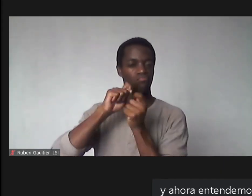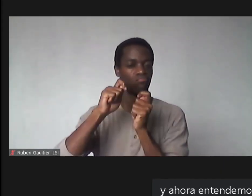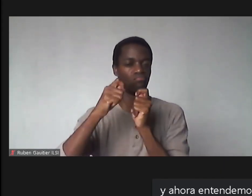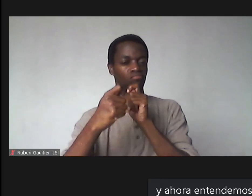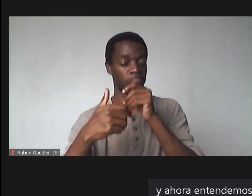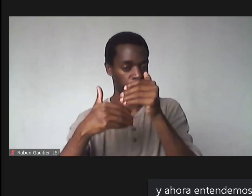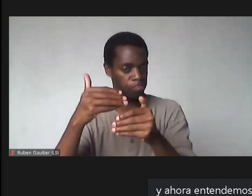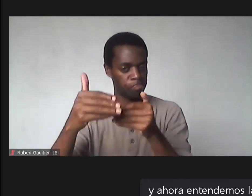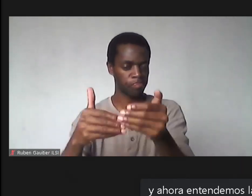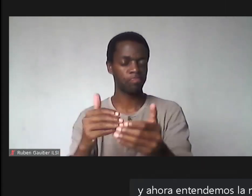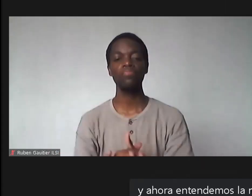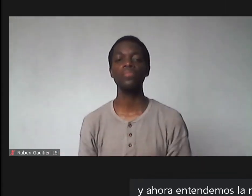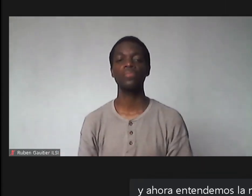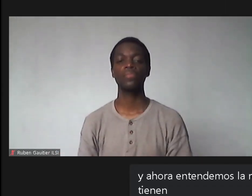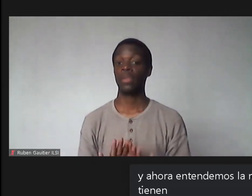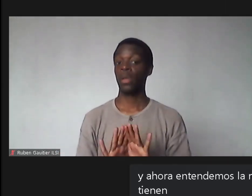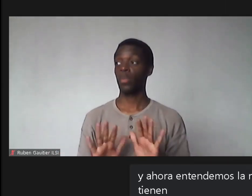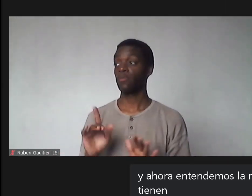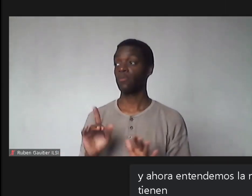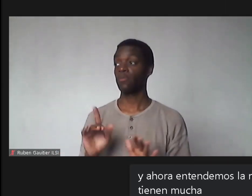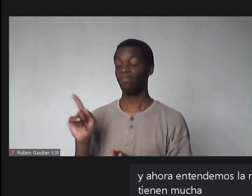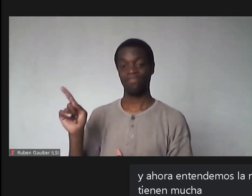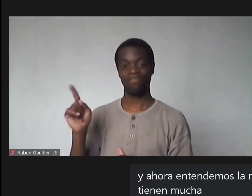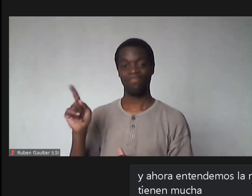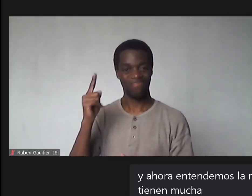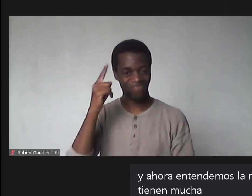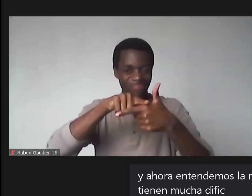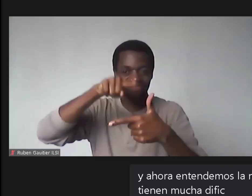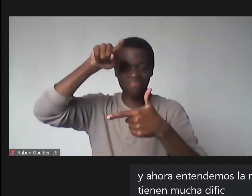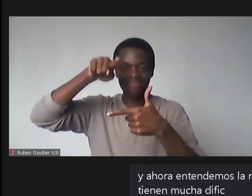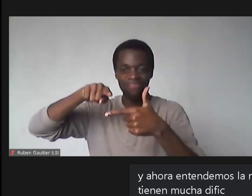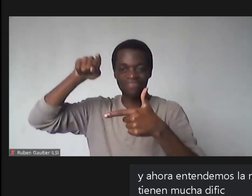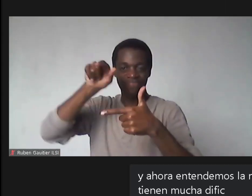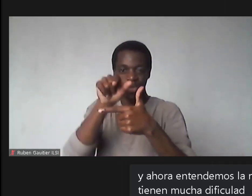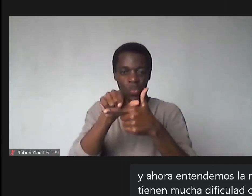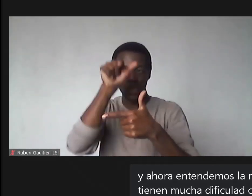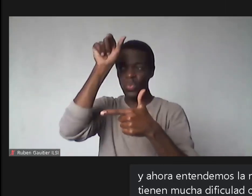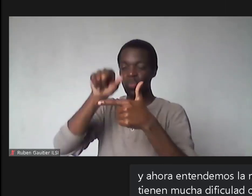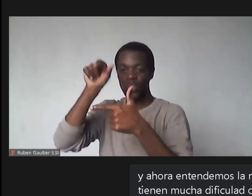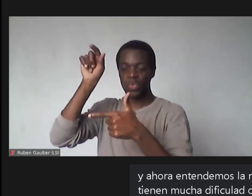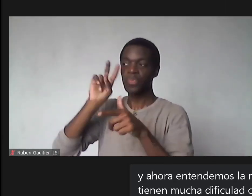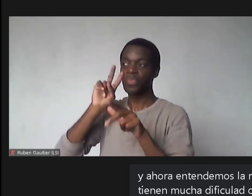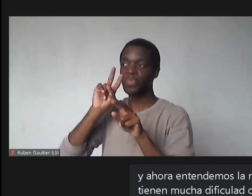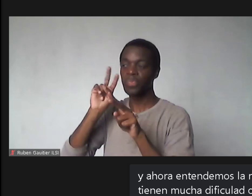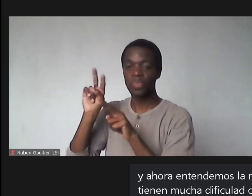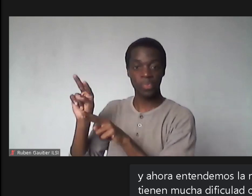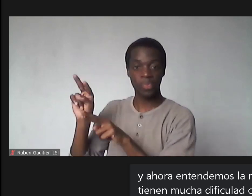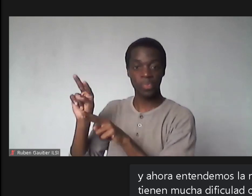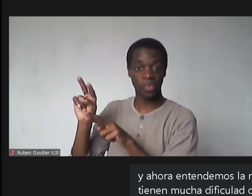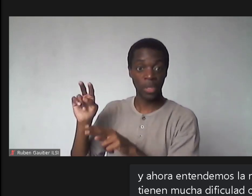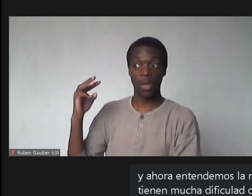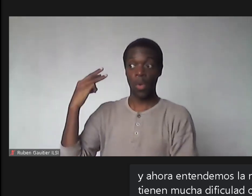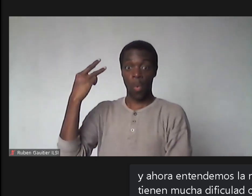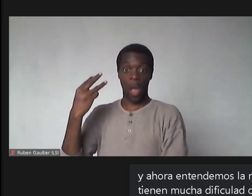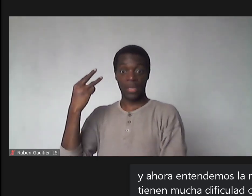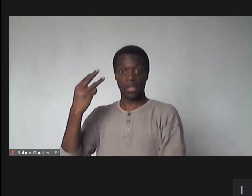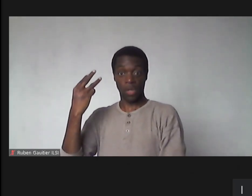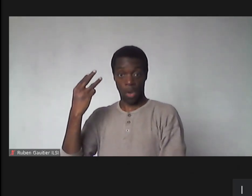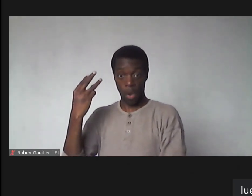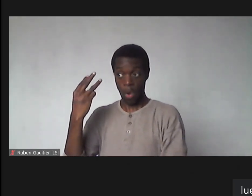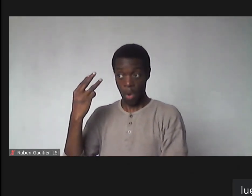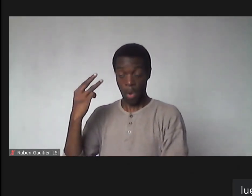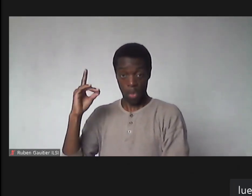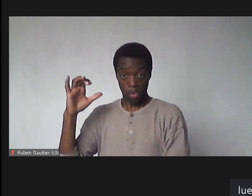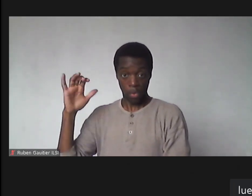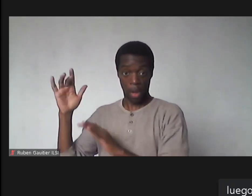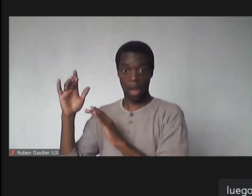Estos son los resultados distintos antes de usar la línea de corte de Western Group. Después de usar la línea de corte,